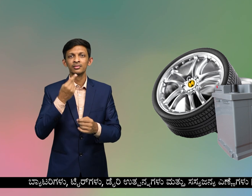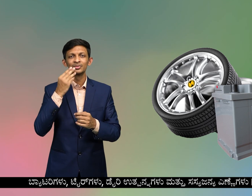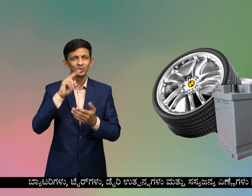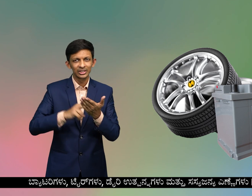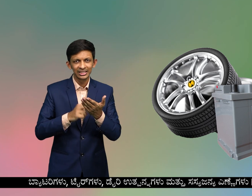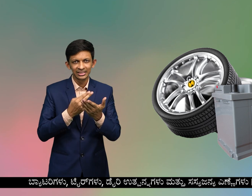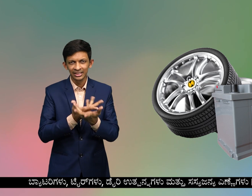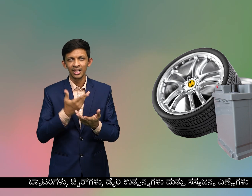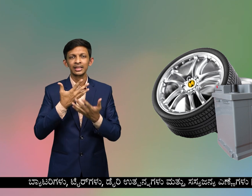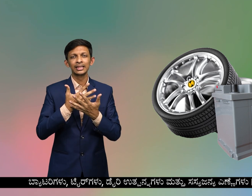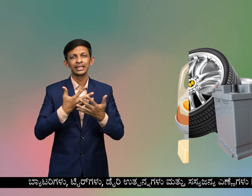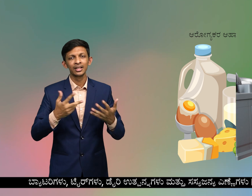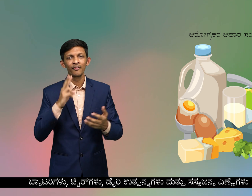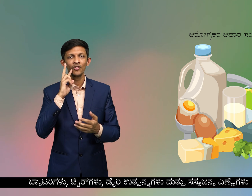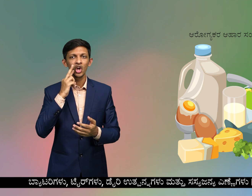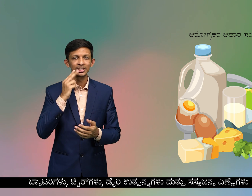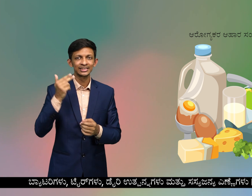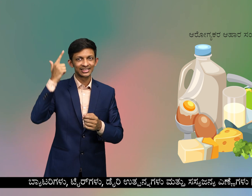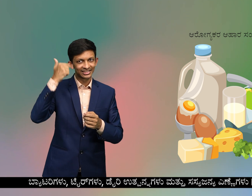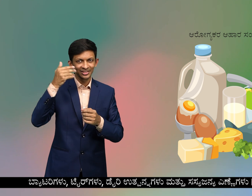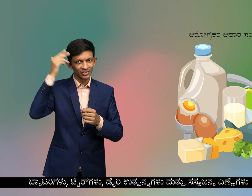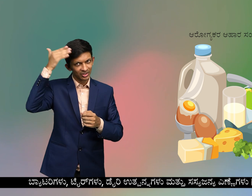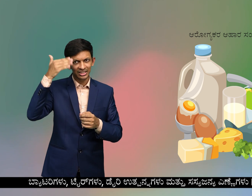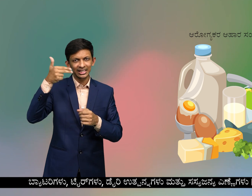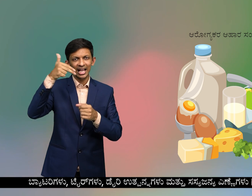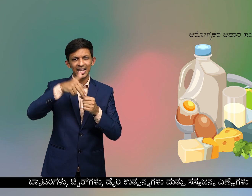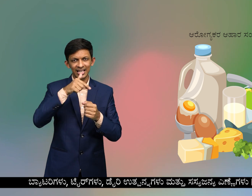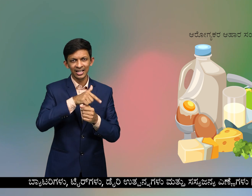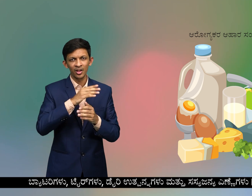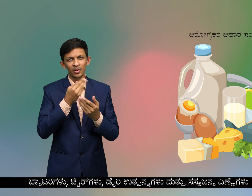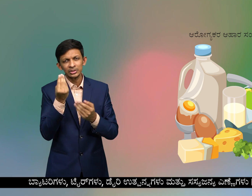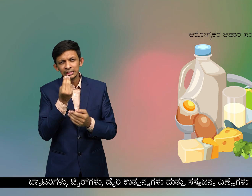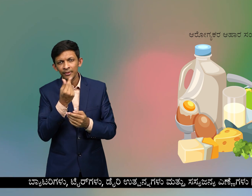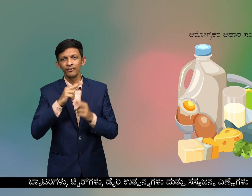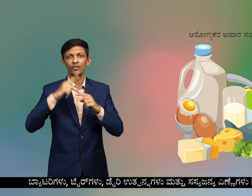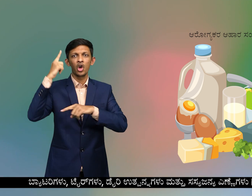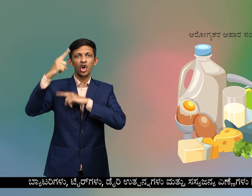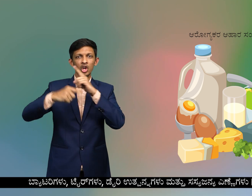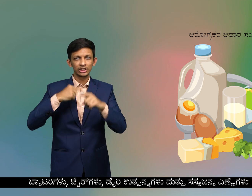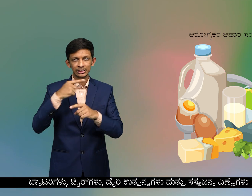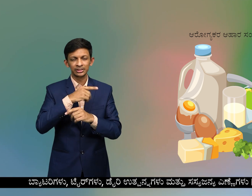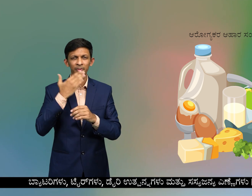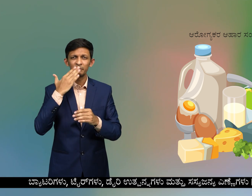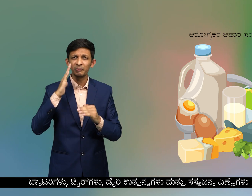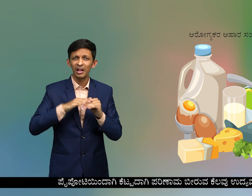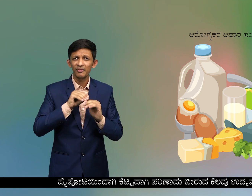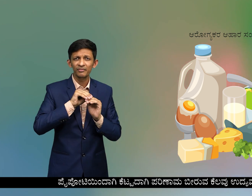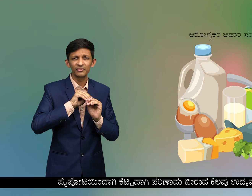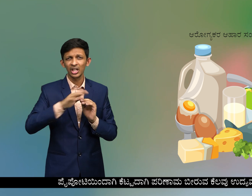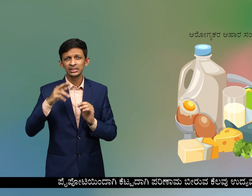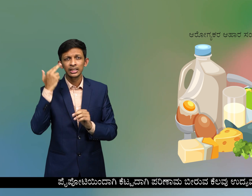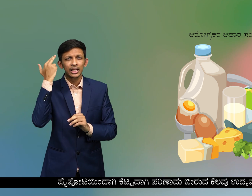ಬ್ಯಾಟರಿಗಳು, ಟೈರ್ಗಳು, ಡೈರಿ ಉತ್ಪನ್ನಗಳು ಮತ್ತು ಸಸ್ಯಜನ್ಯ ಎಣ್ಣೆಗಳು ಎಂಎನ್ಸಿಗಳಿಂದ ತೀವ್ರ